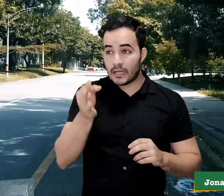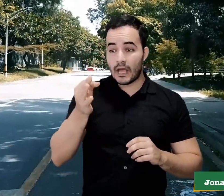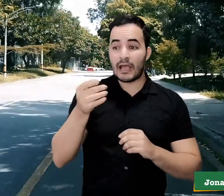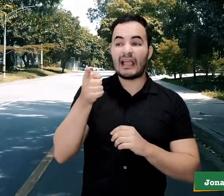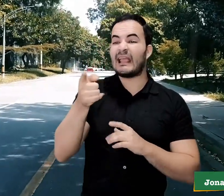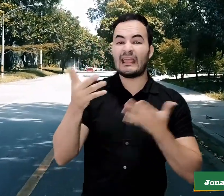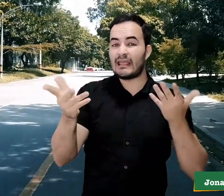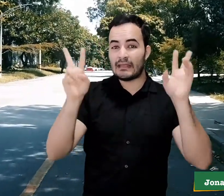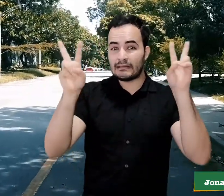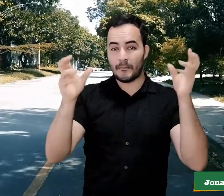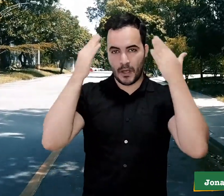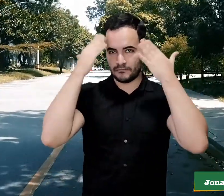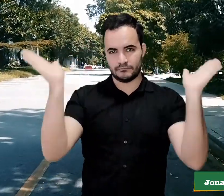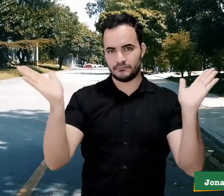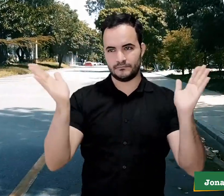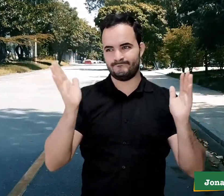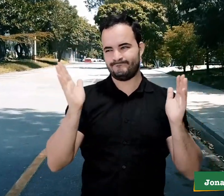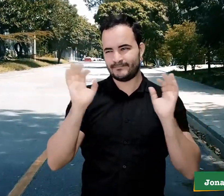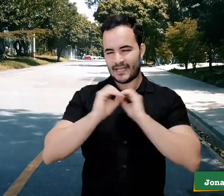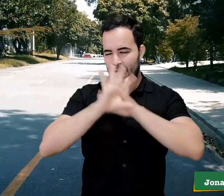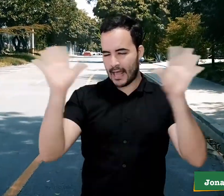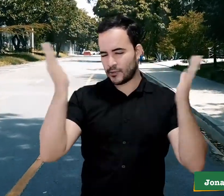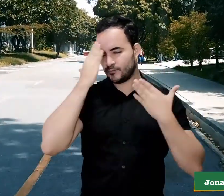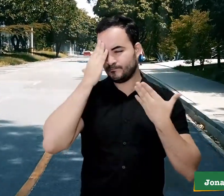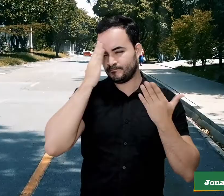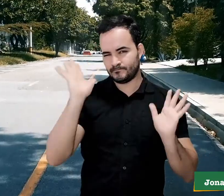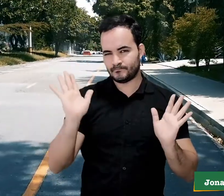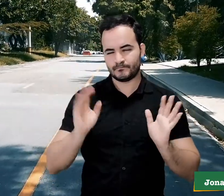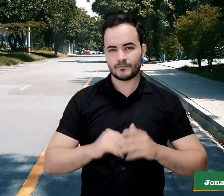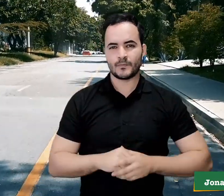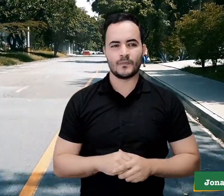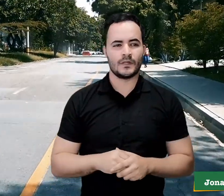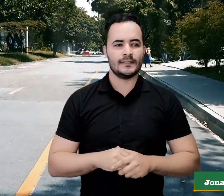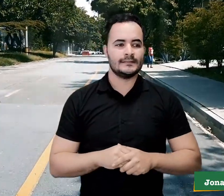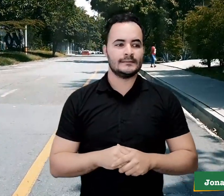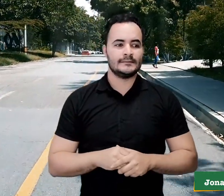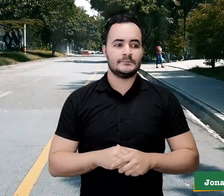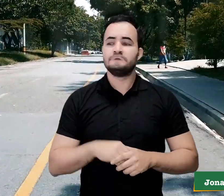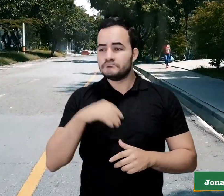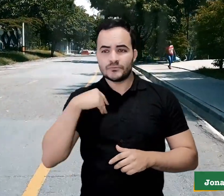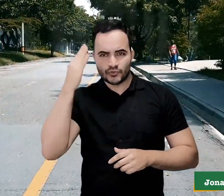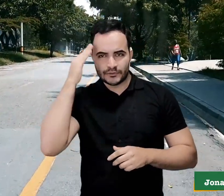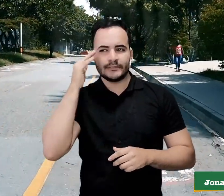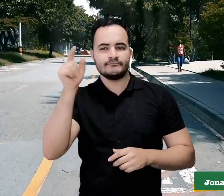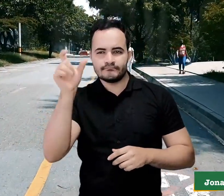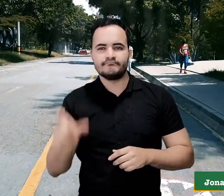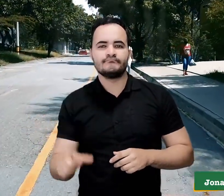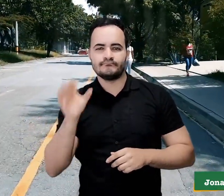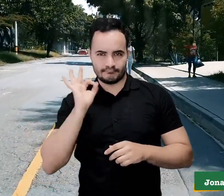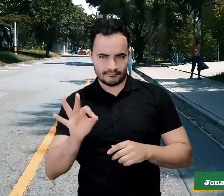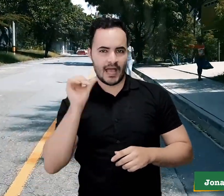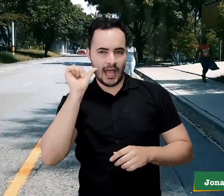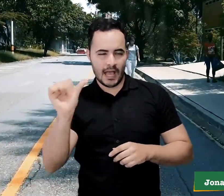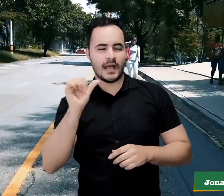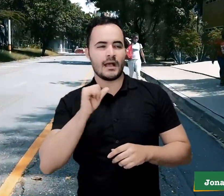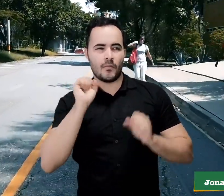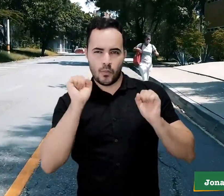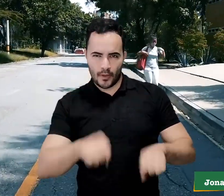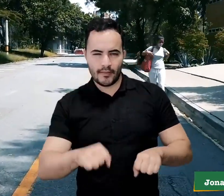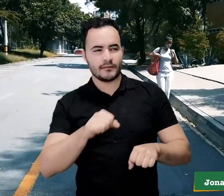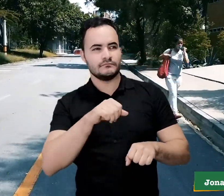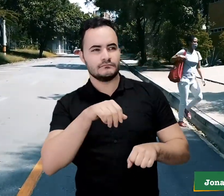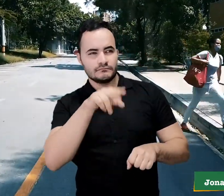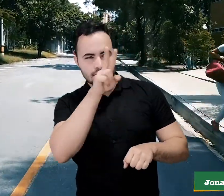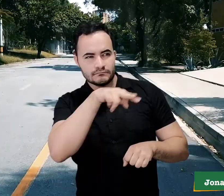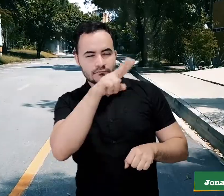es lo que tiene, no tengo mucho conocimiento. El caso es que ella es capaz de leer los labios. Ahora